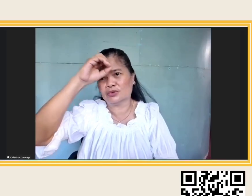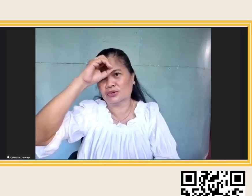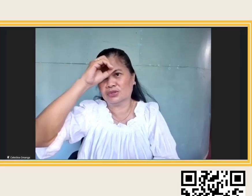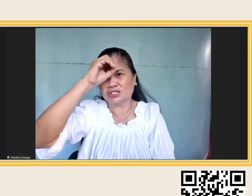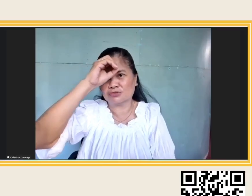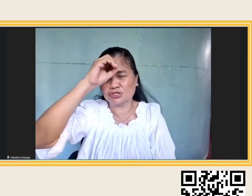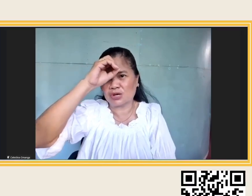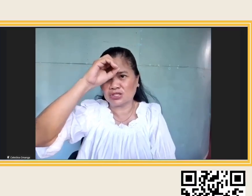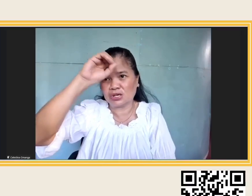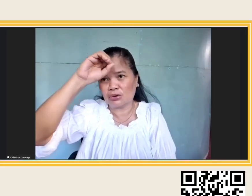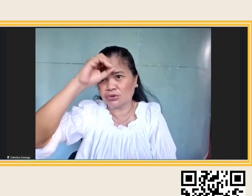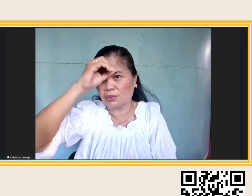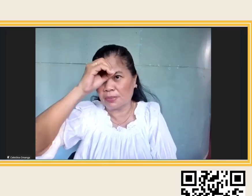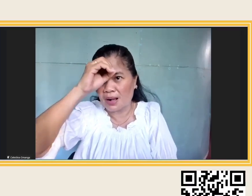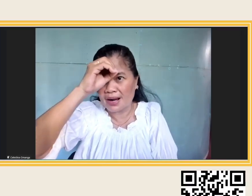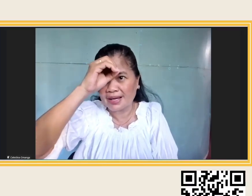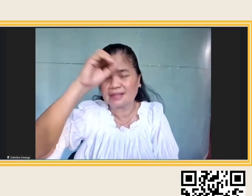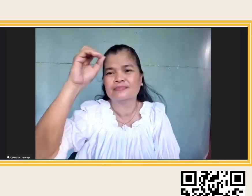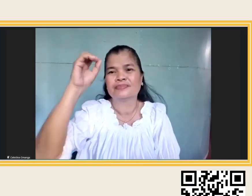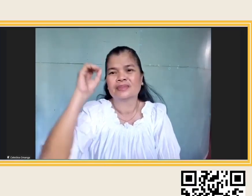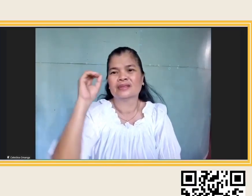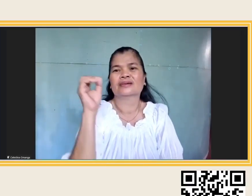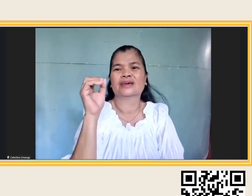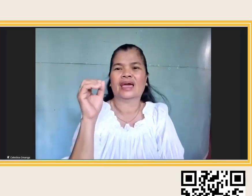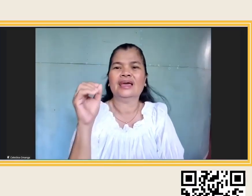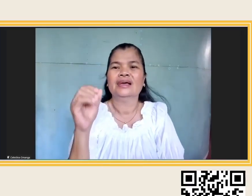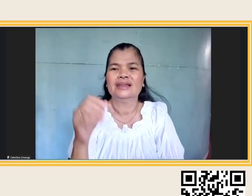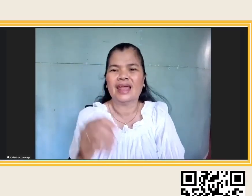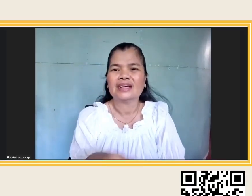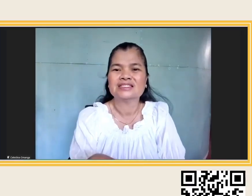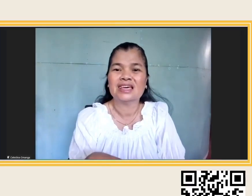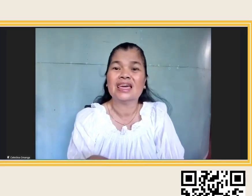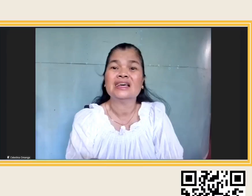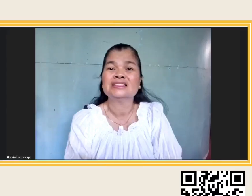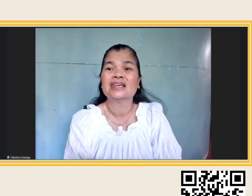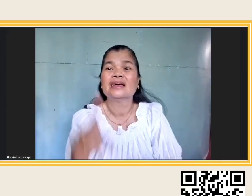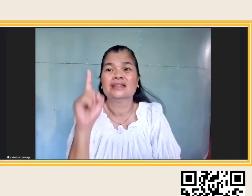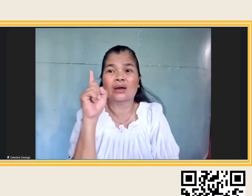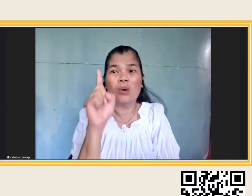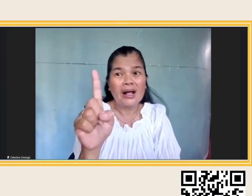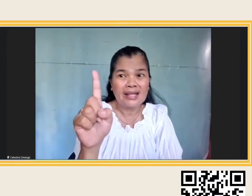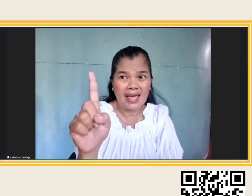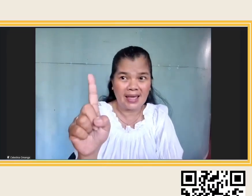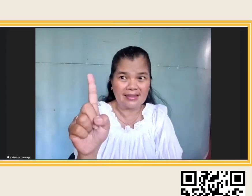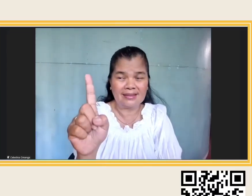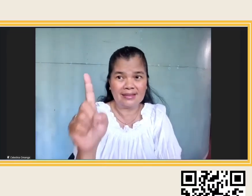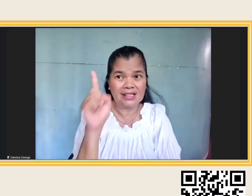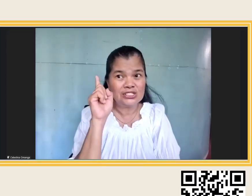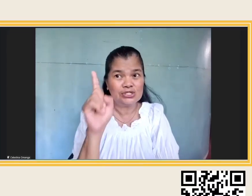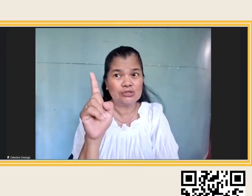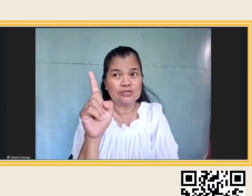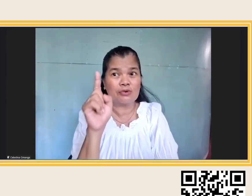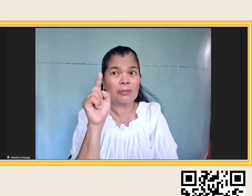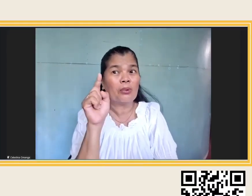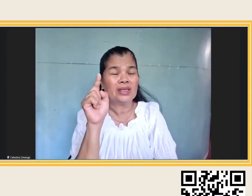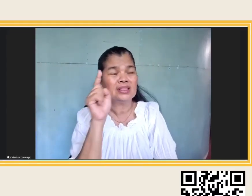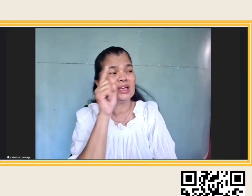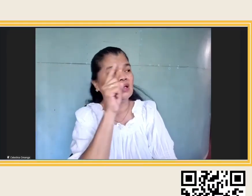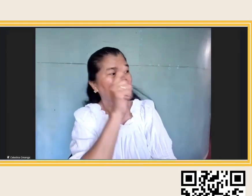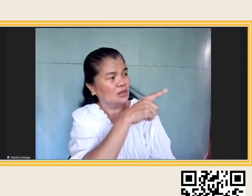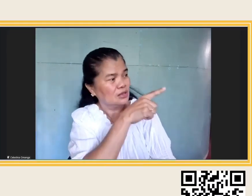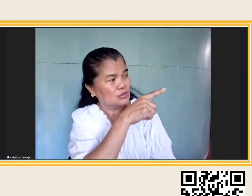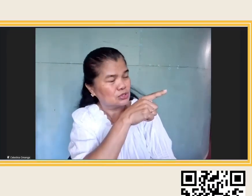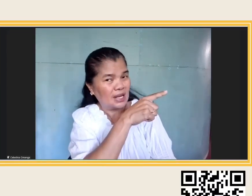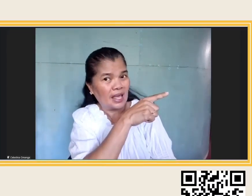0. That's frustrating on your part. Okay? Next is the one hand. This is used for